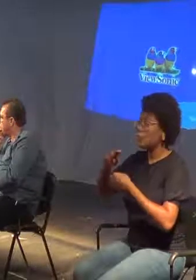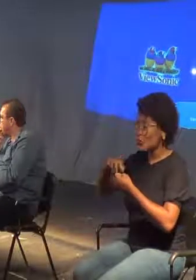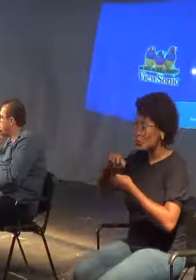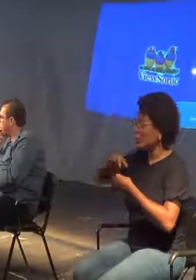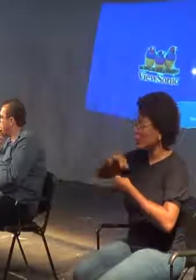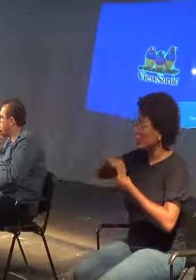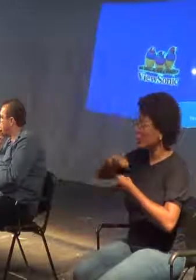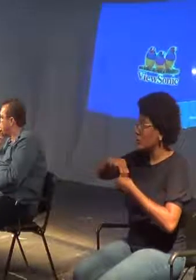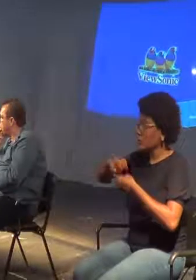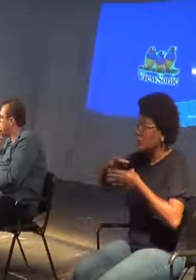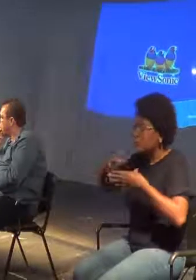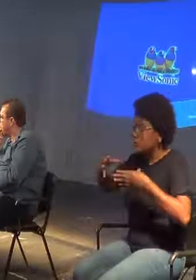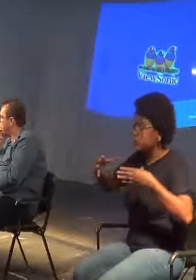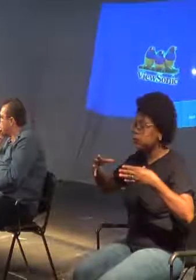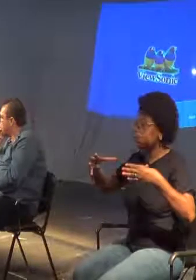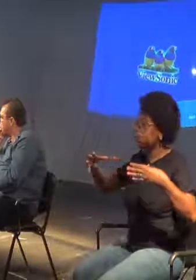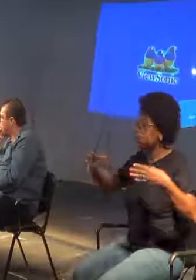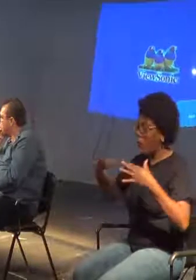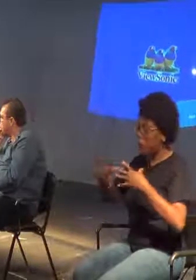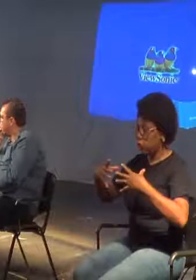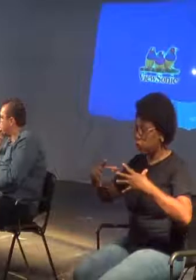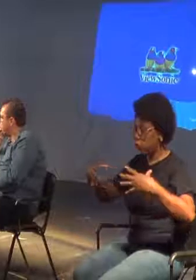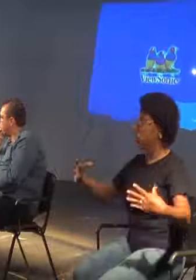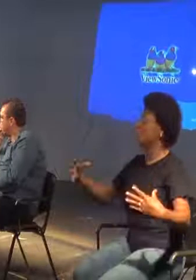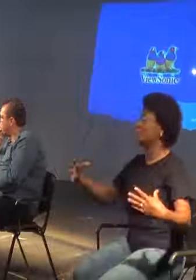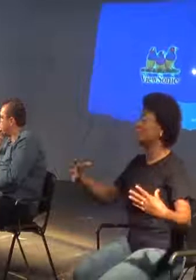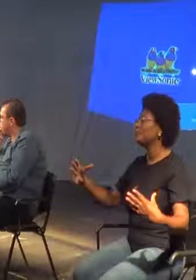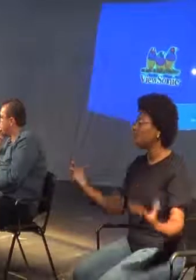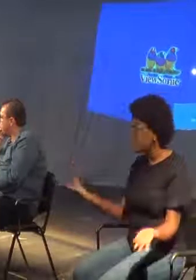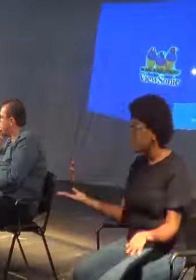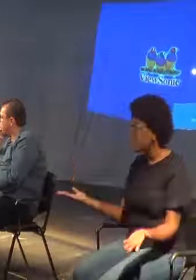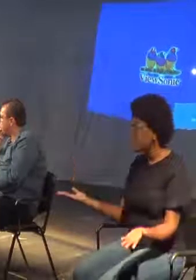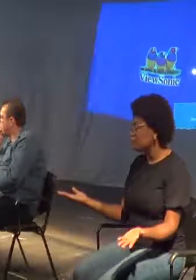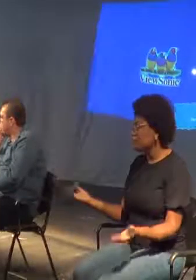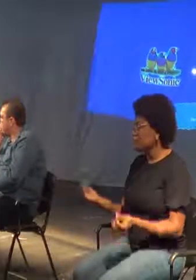seu adensamento demográfico, né?